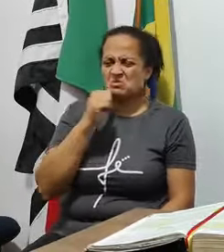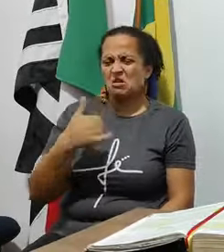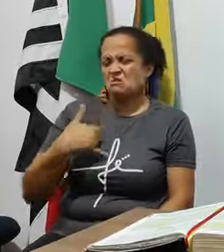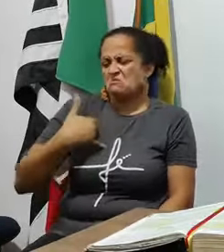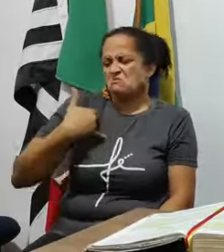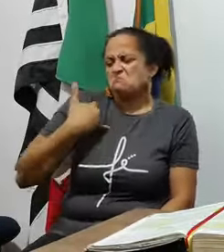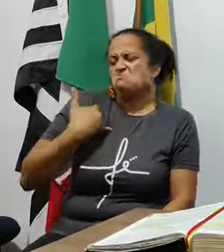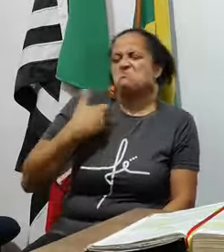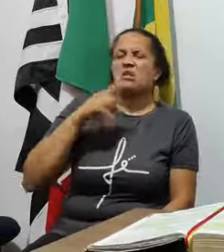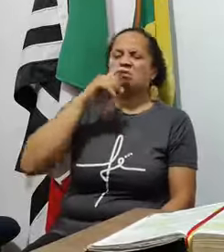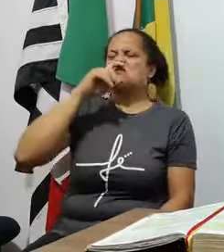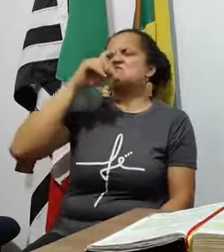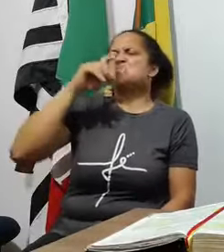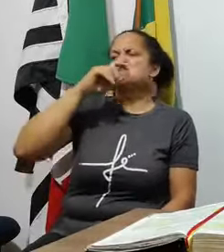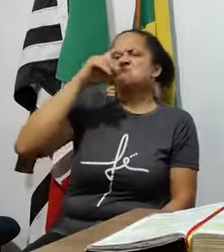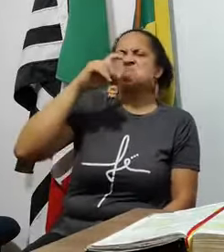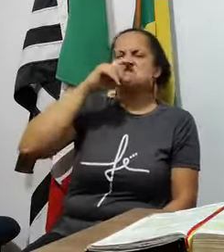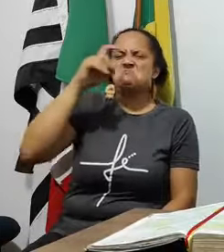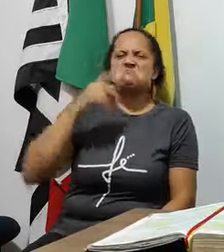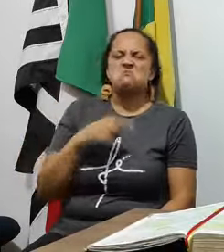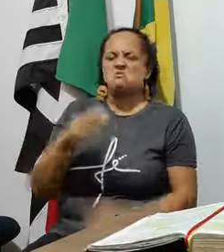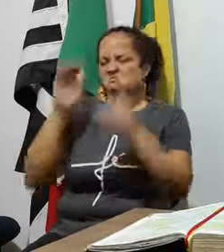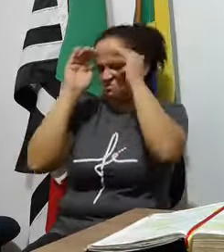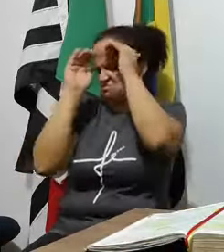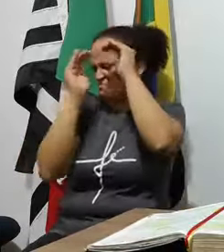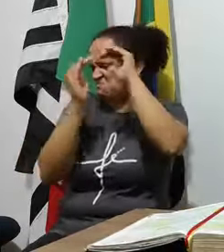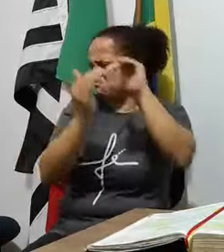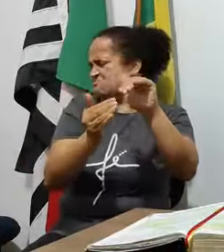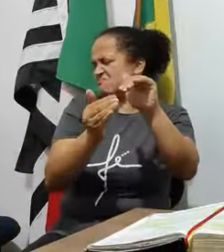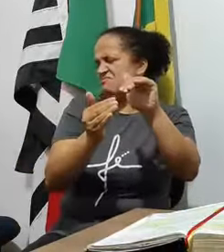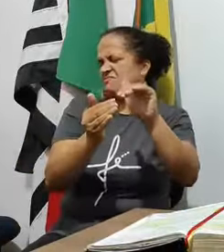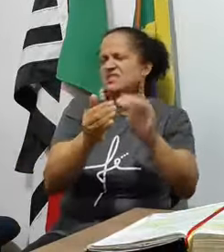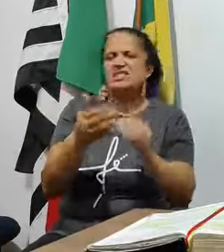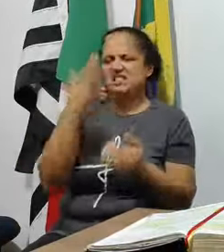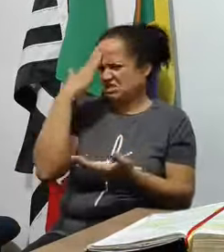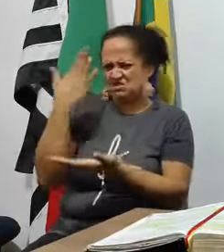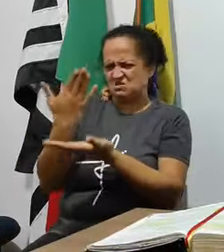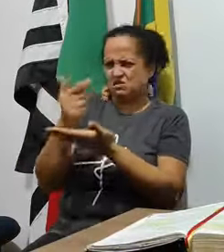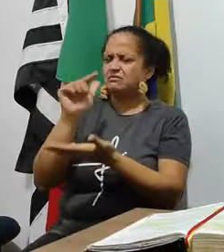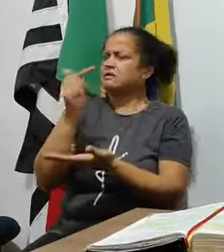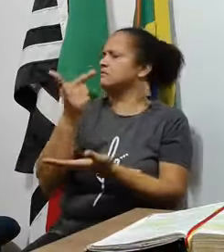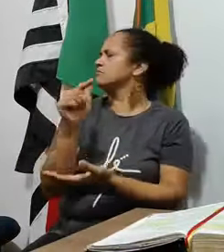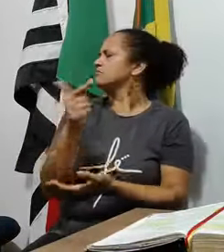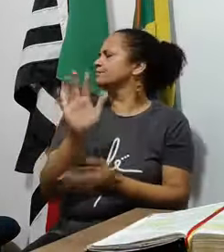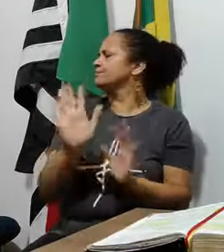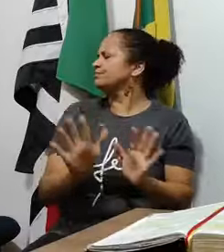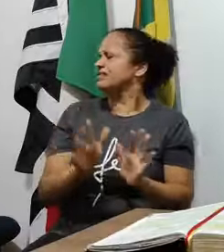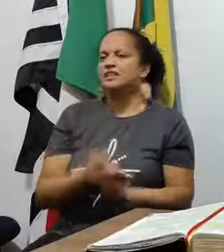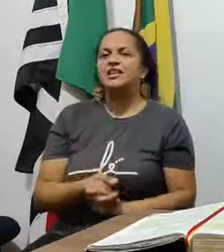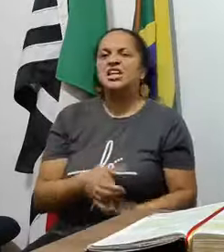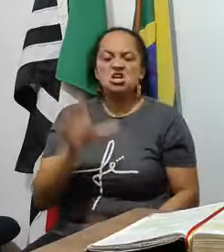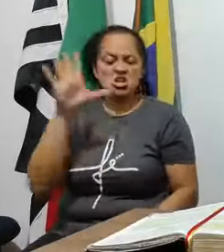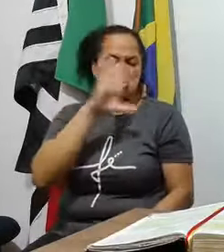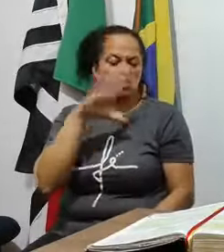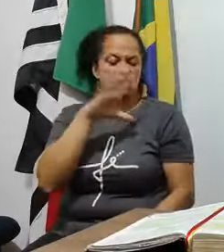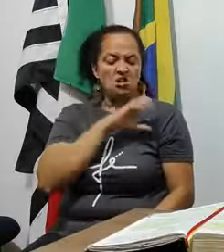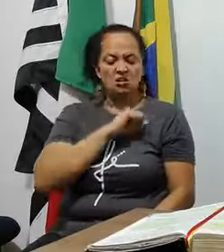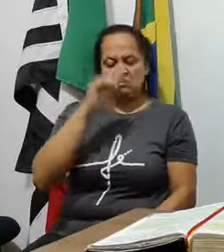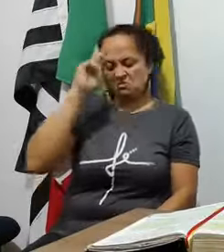arrogantes, soberbos, desobedientes, ingratos, né? Amantes de si